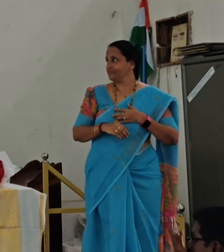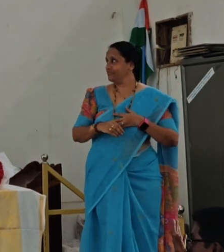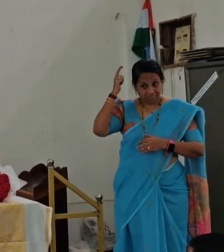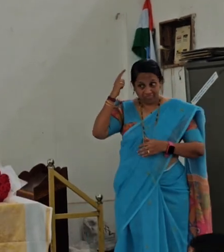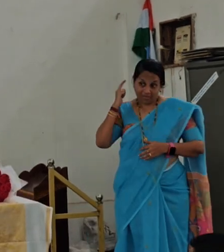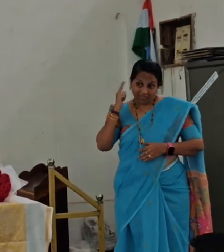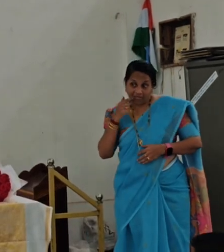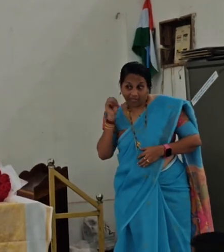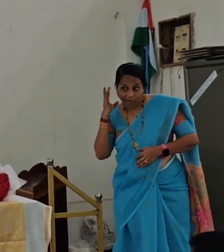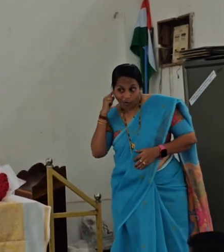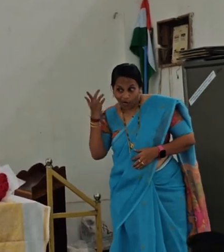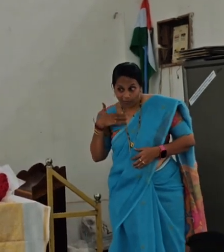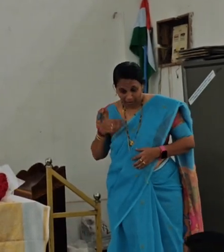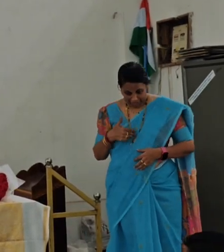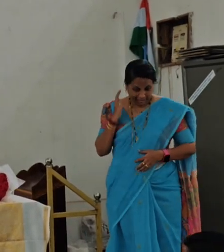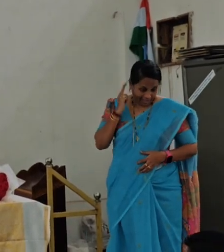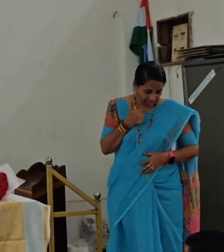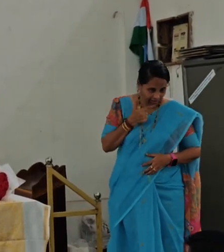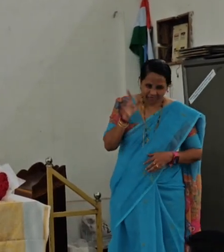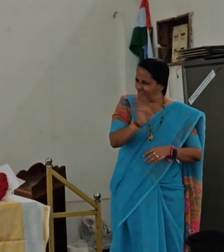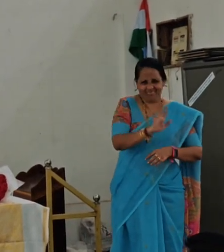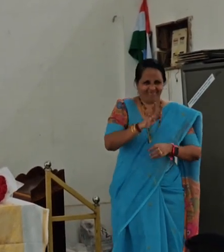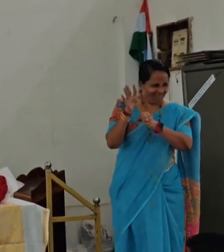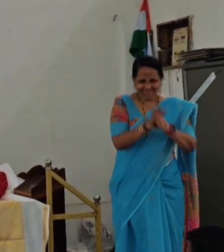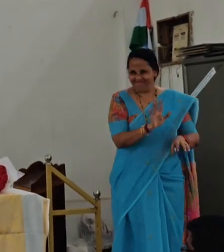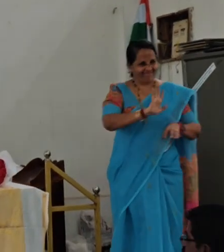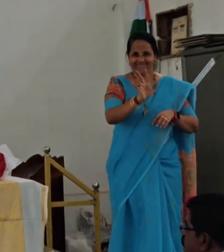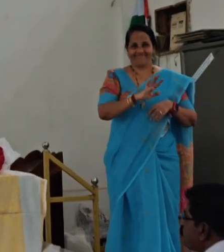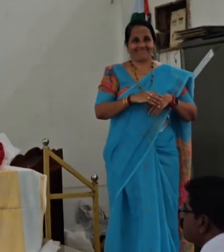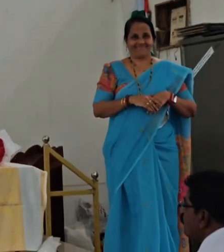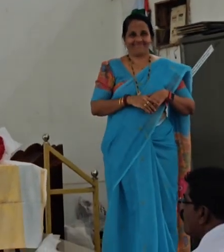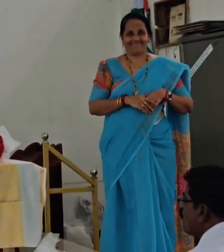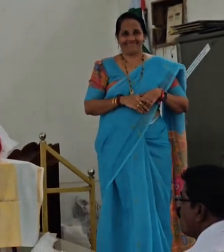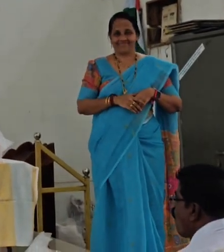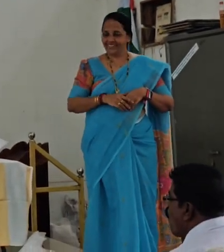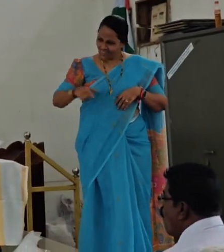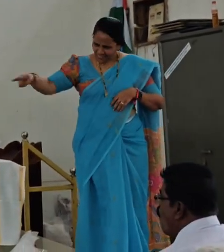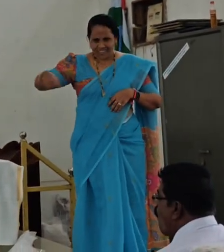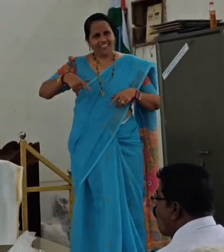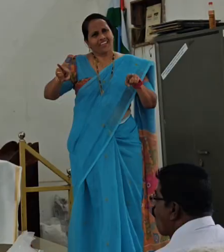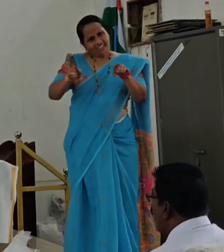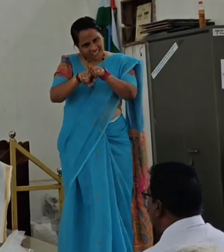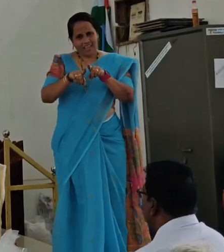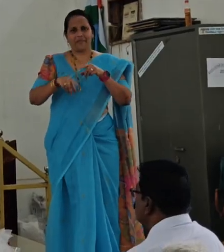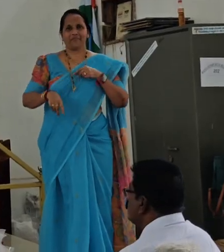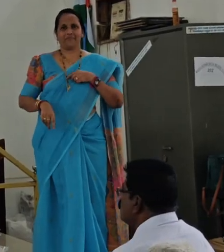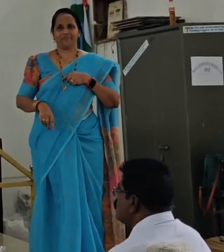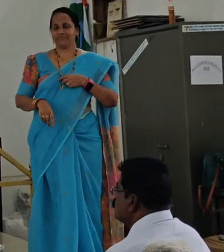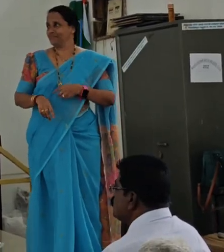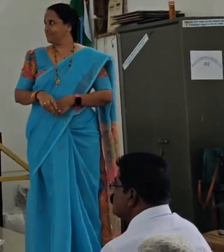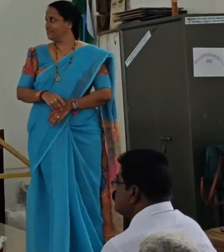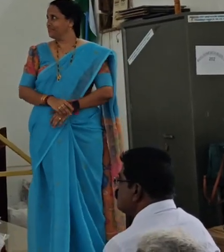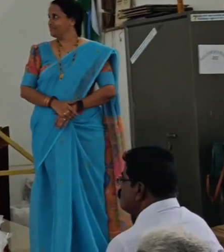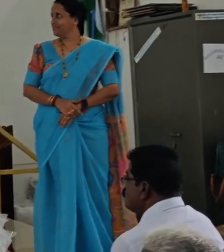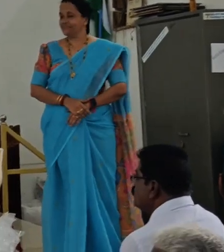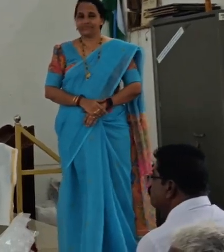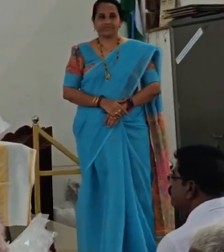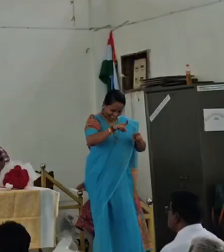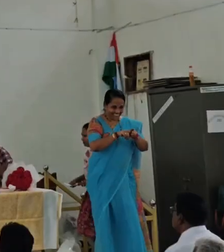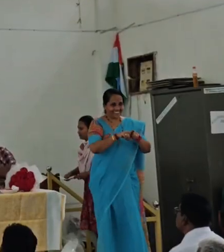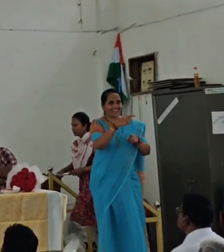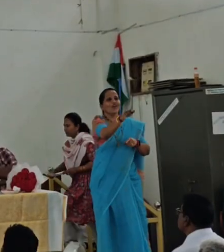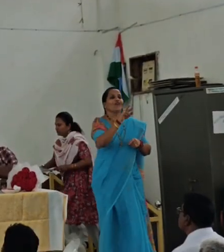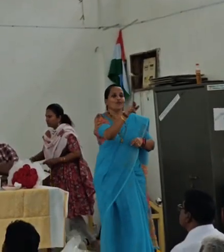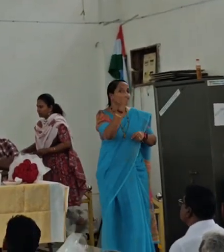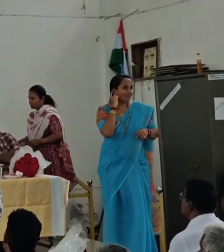అదర్స్. చాలామంది ఉద్యోగస్తులు కూడా ఉంటుంటారు. సో యూ కెన్ ఏబుల్ టు రైట్, యూ కెన్ ఏబుల్ టు రీడ్.